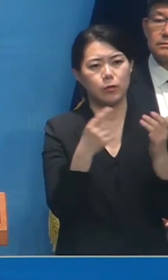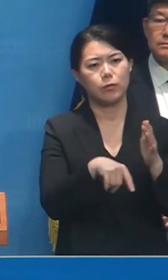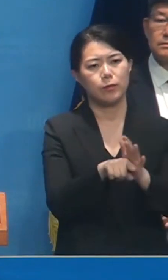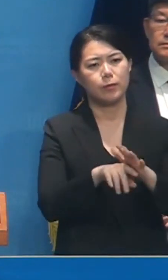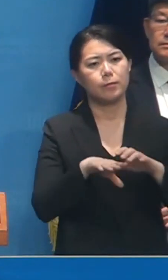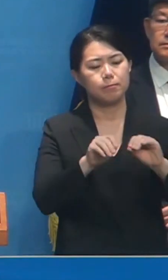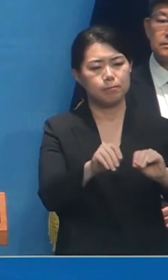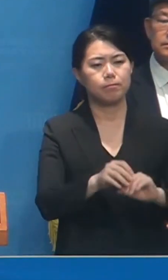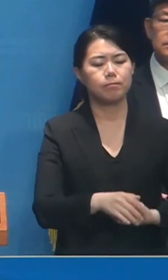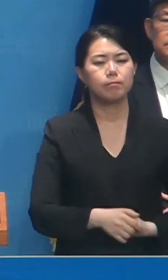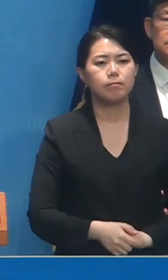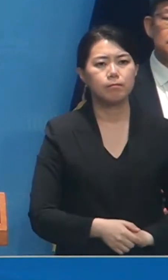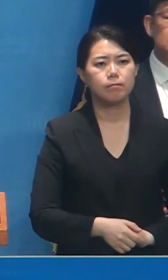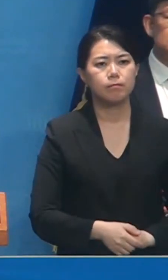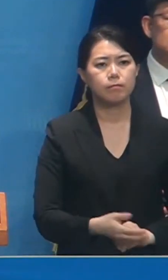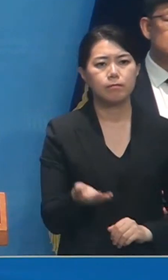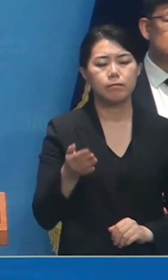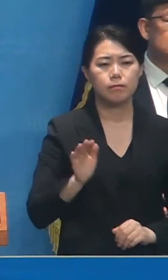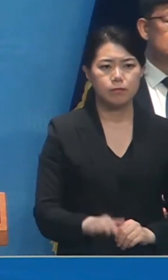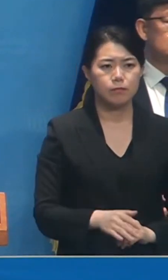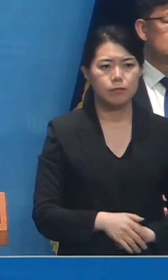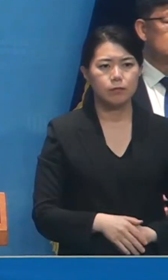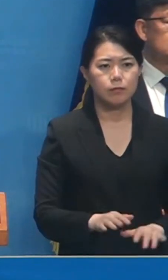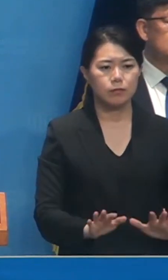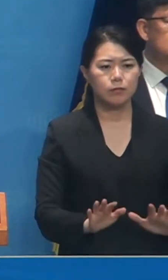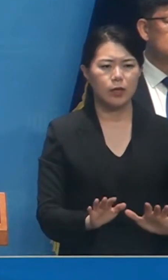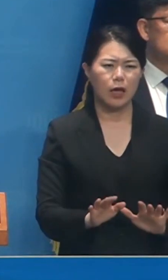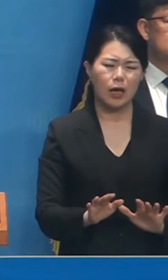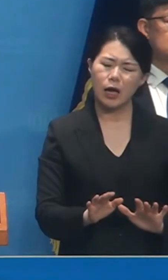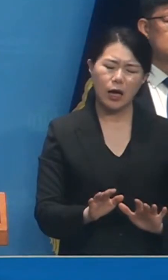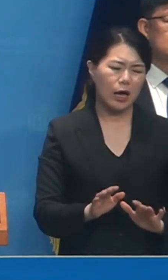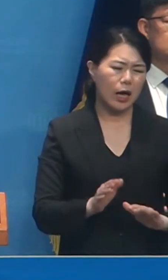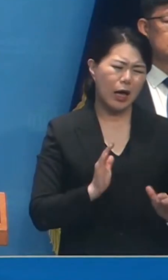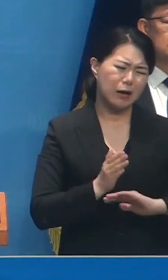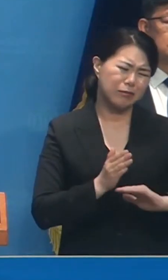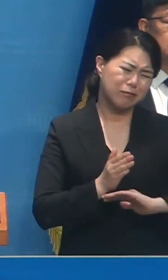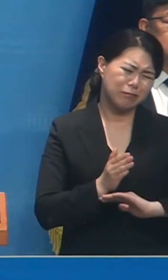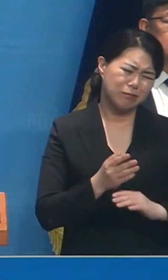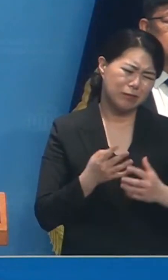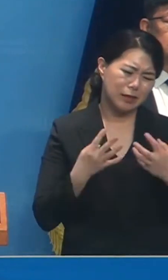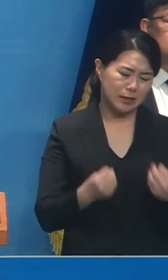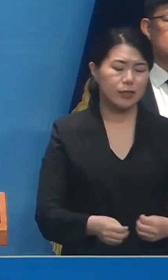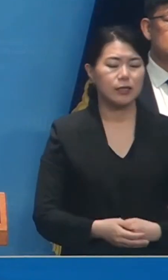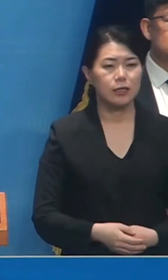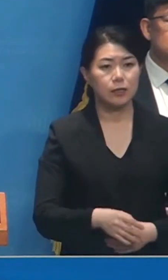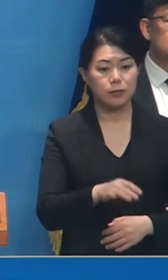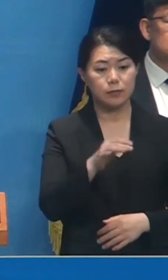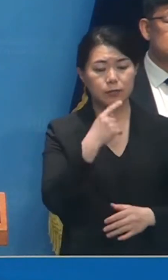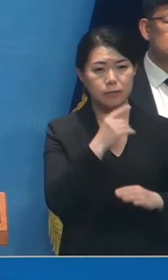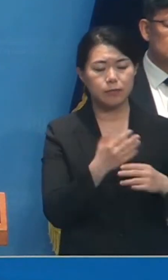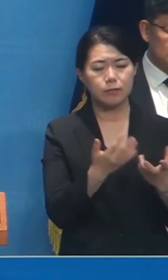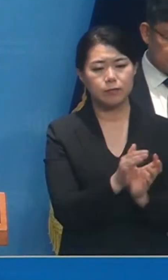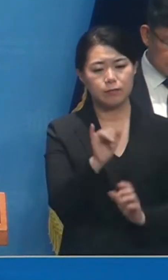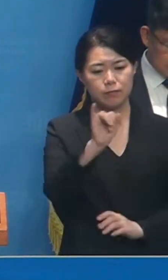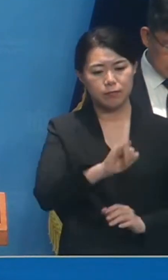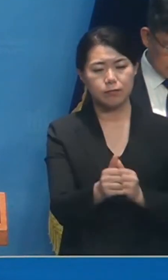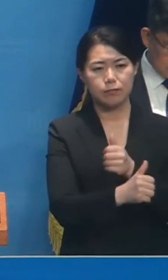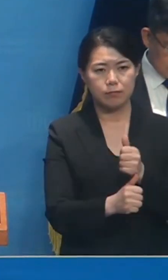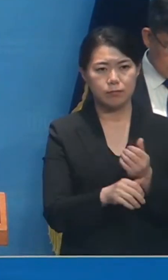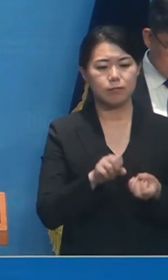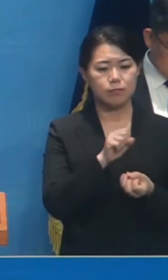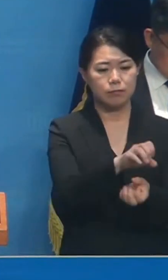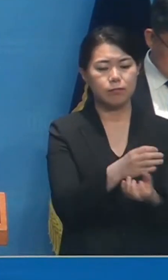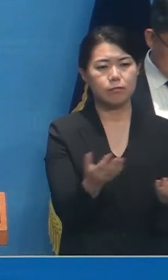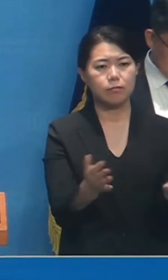위해 멈춥니다. 하지만 아직 갈 길이 멉니다. 더불어민주당 물질위원회는 택배 노동자들의 권리를